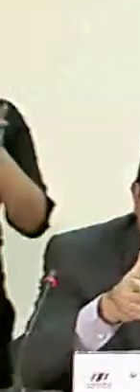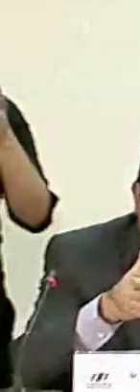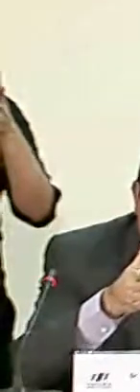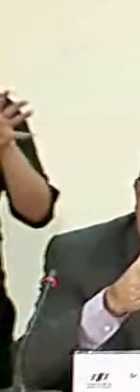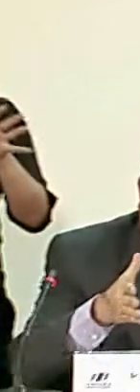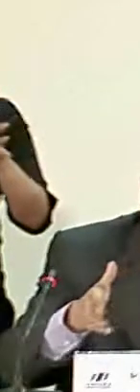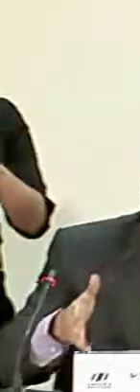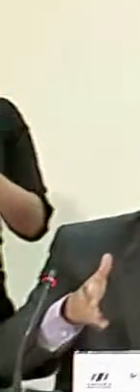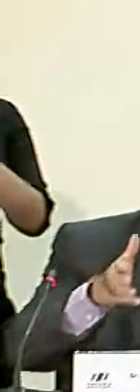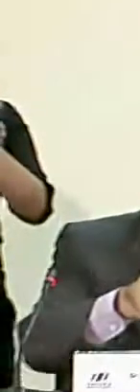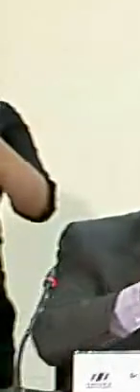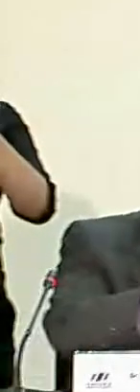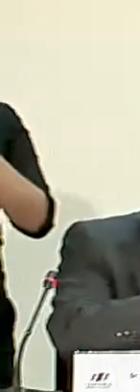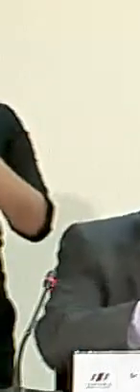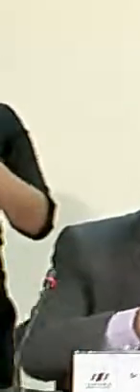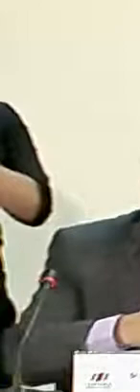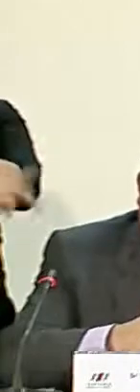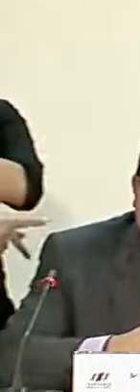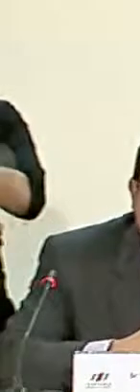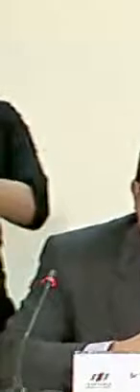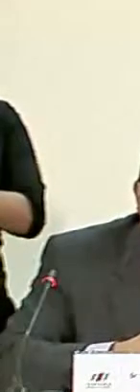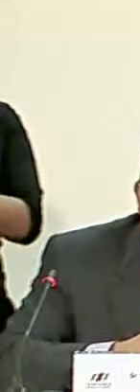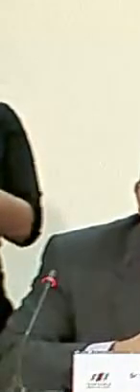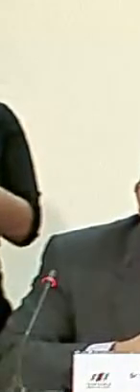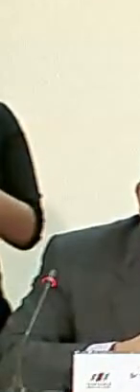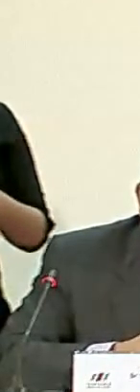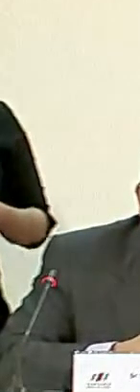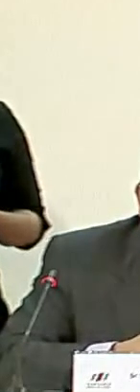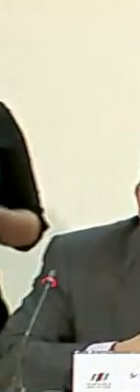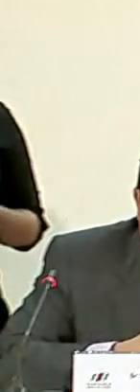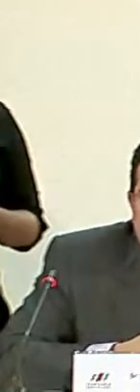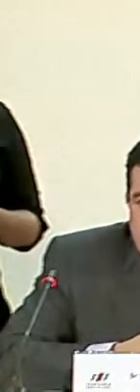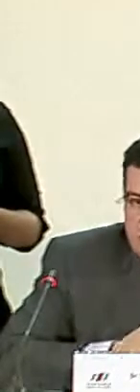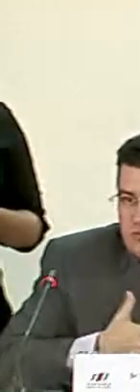Ya nos exigía como país buscar esto.